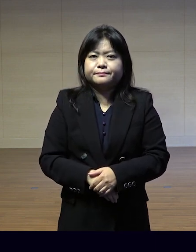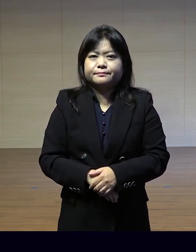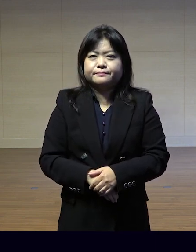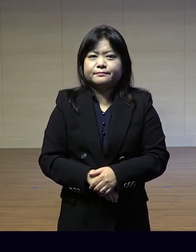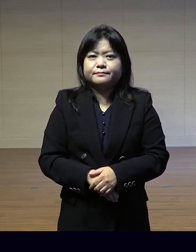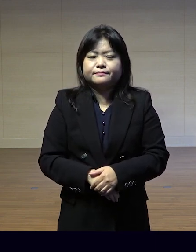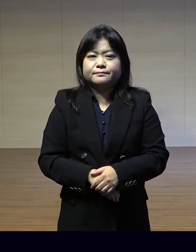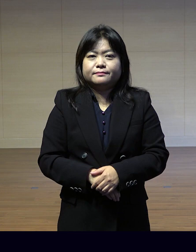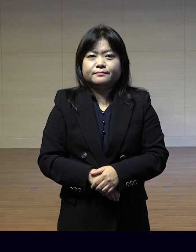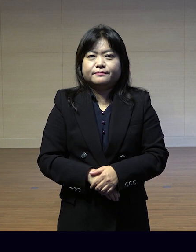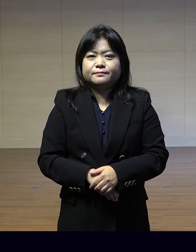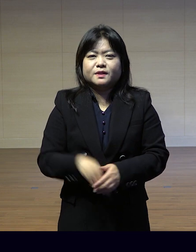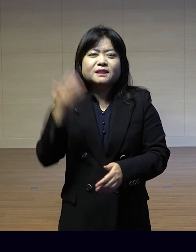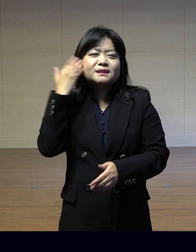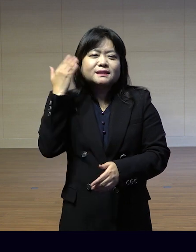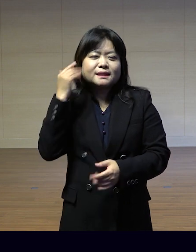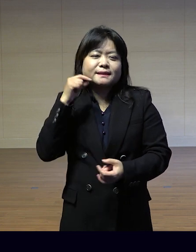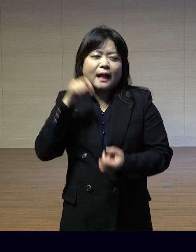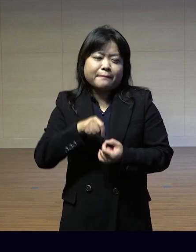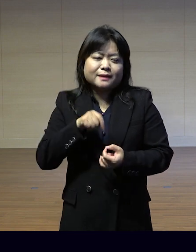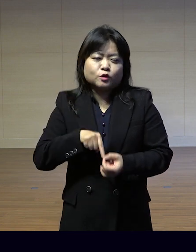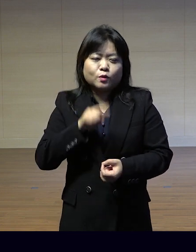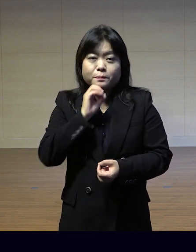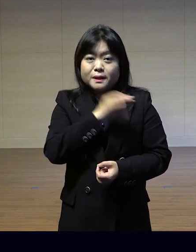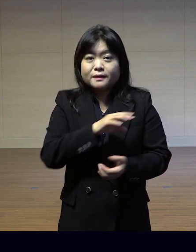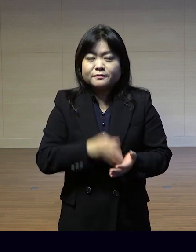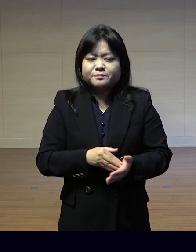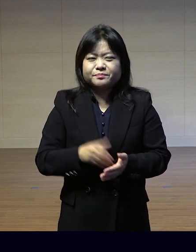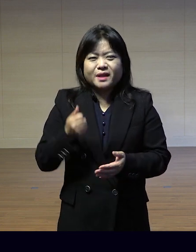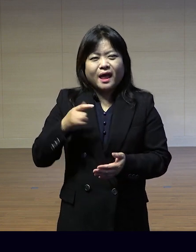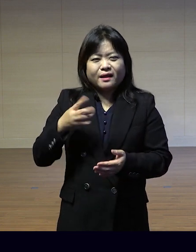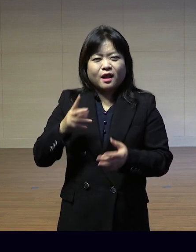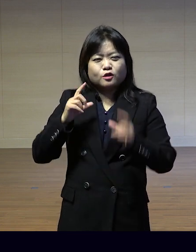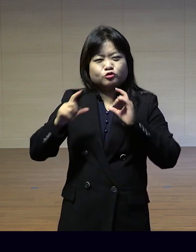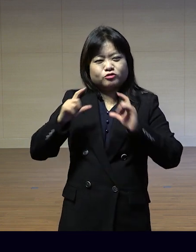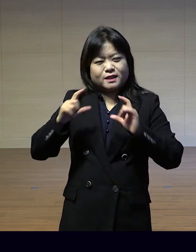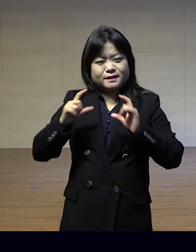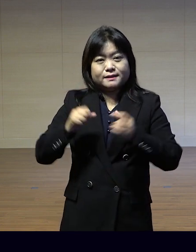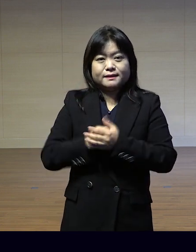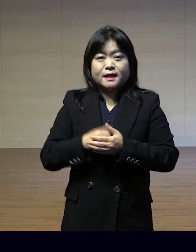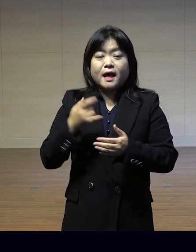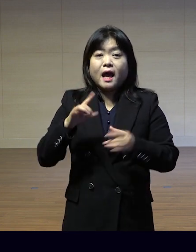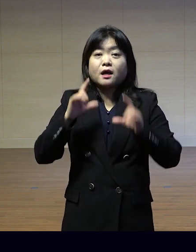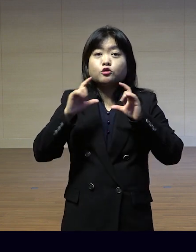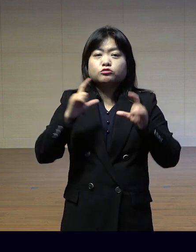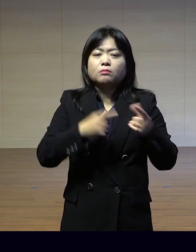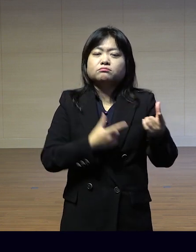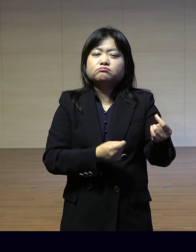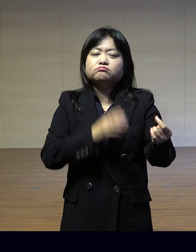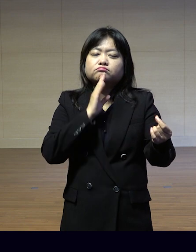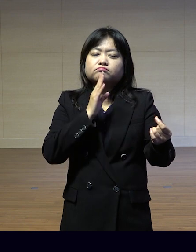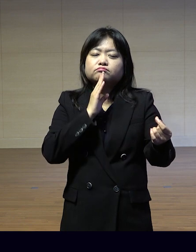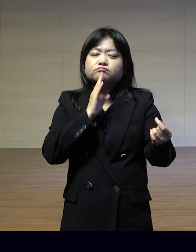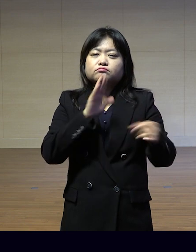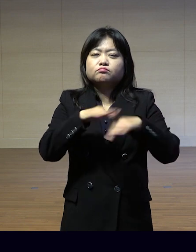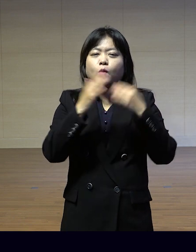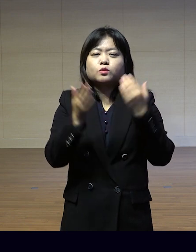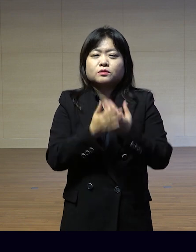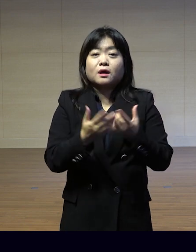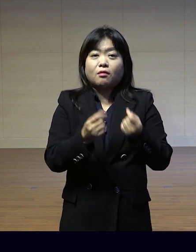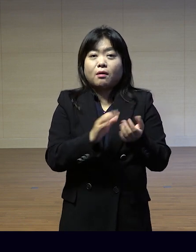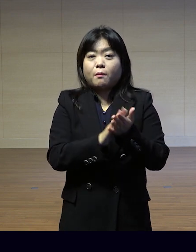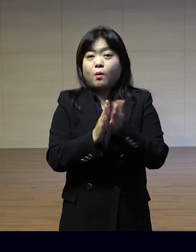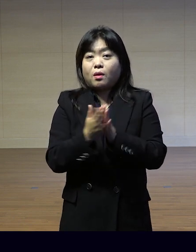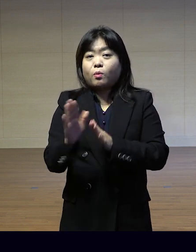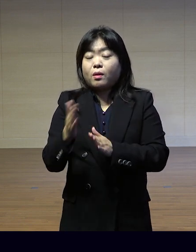제가 그 지식이 짧아서. 근데 해겔의 입장에서 해겔의 주장이 예. 해겔은 그렇다고 보고 있습니다. 근데 좀